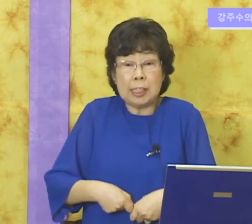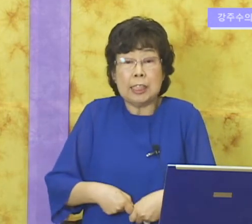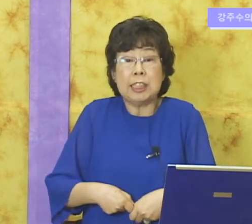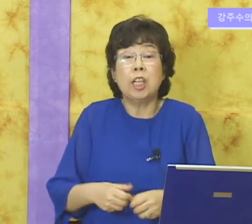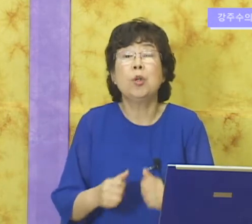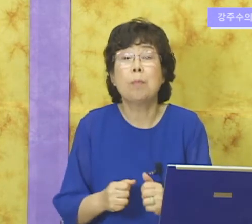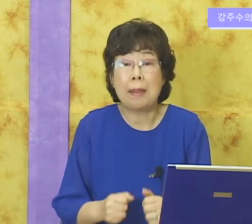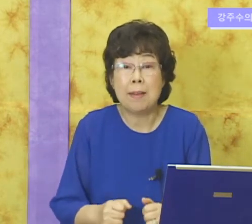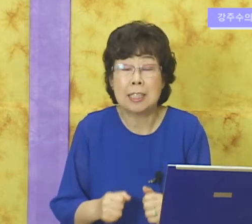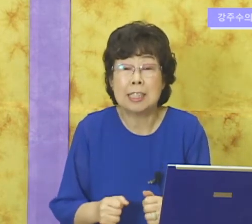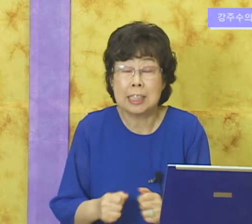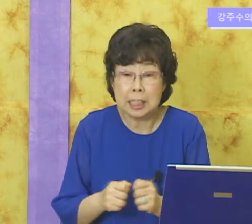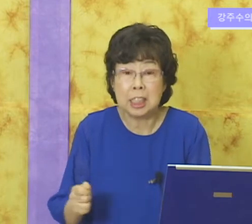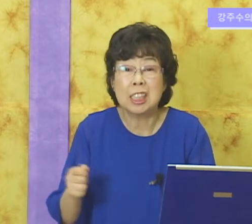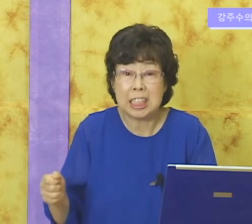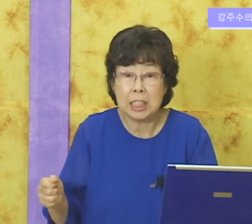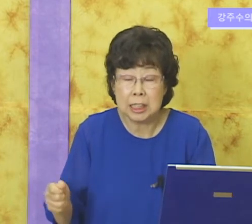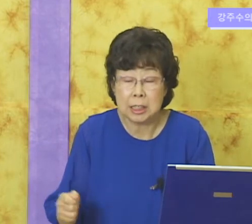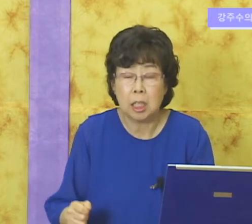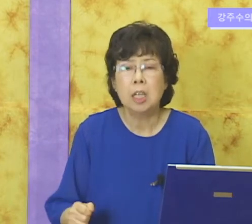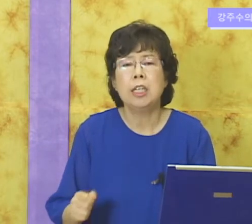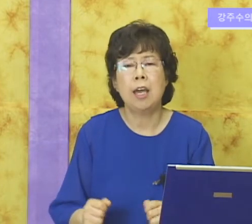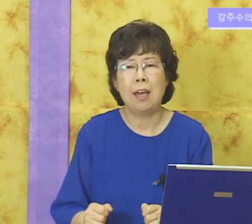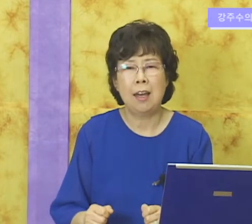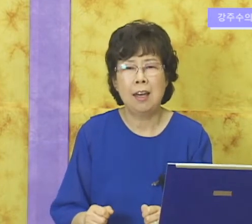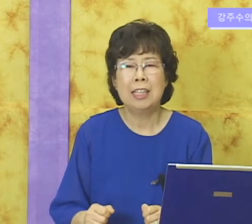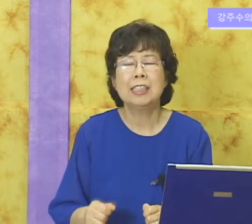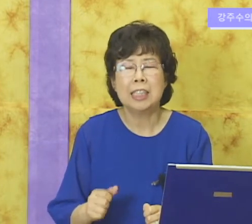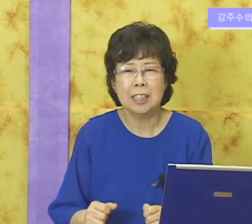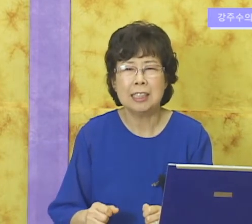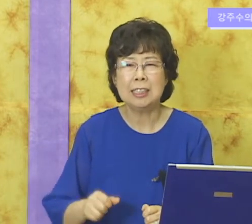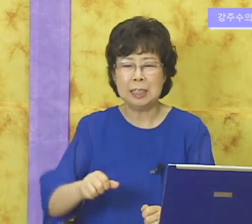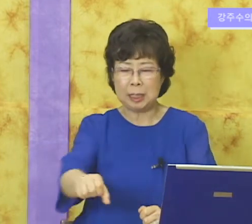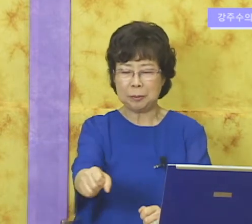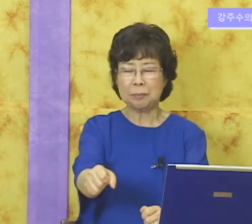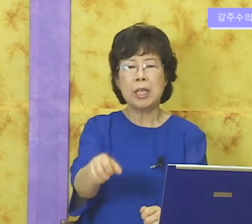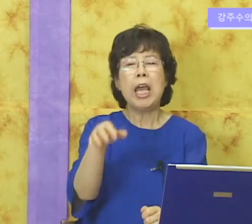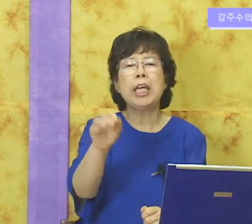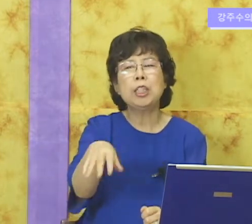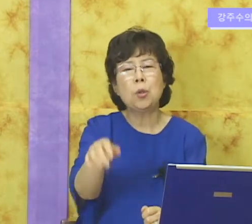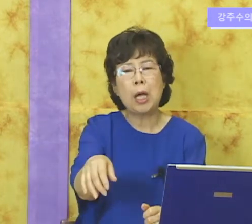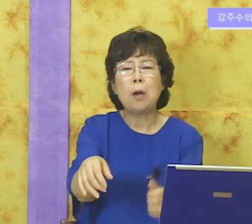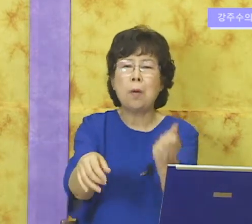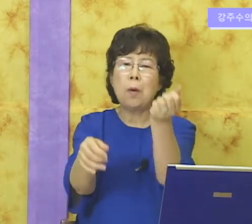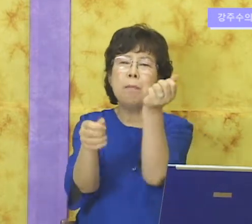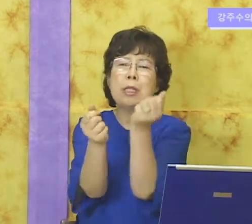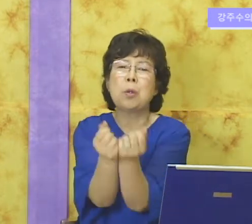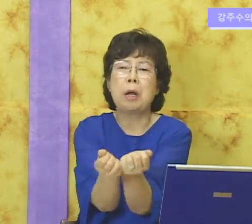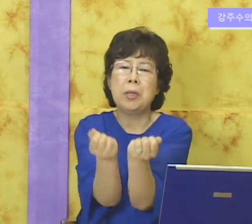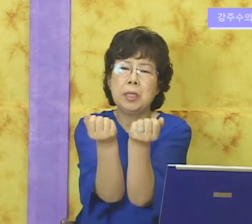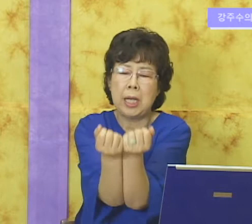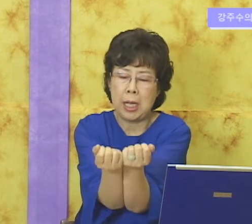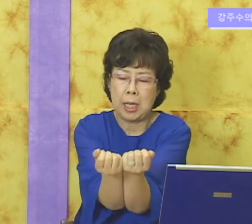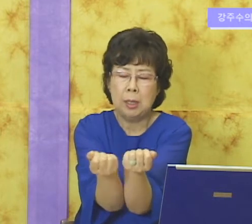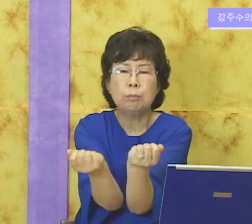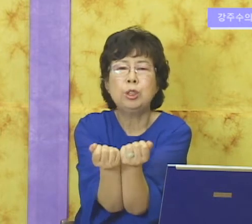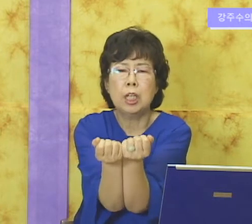끈, 천으로 만드는 그 끈, 그 긴 끈. 예. 그 긴 끈을 애기 손하고 엄마 손하고 이렇게